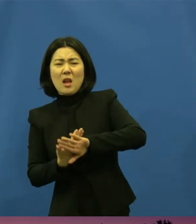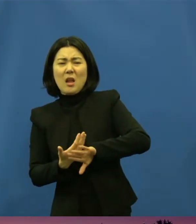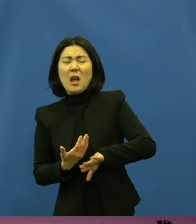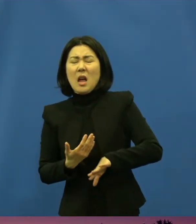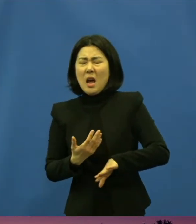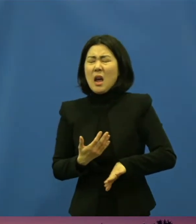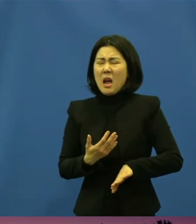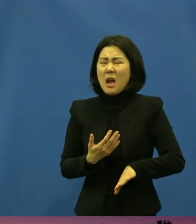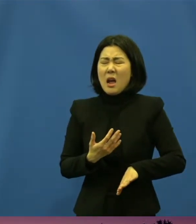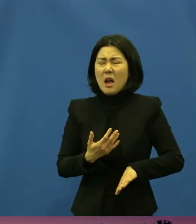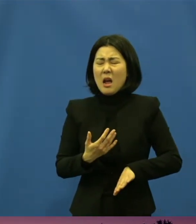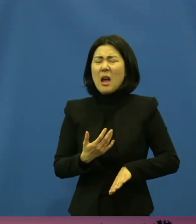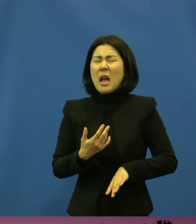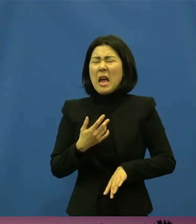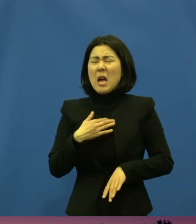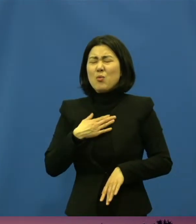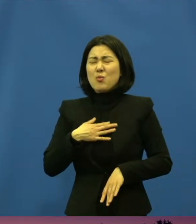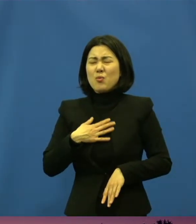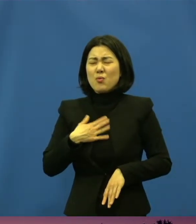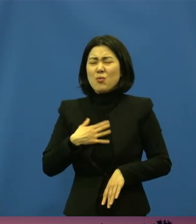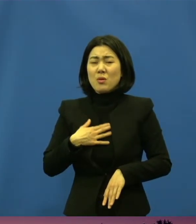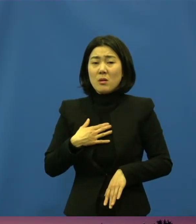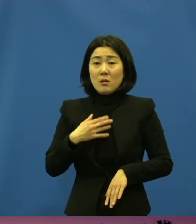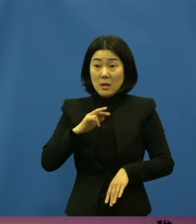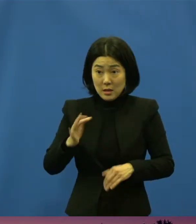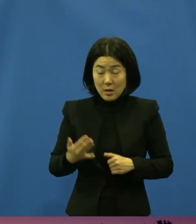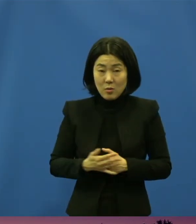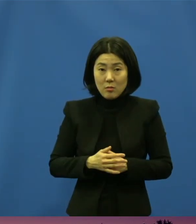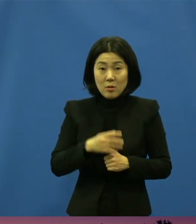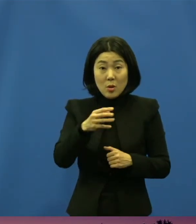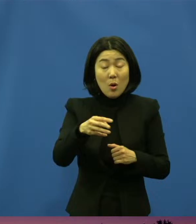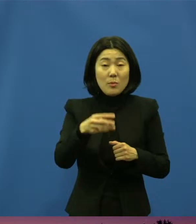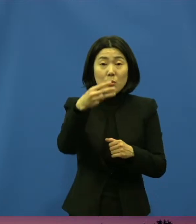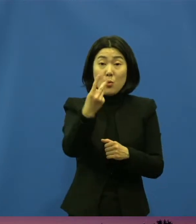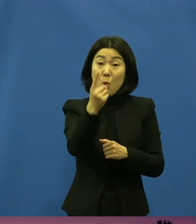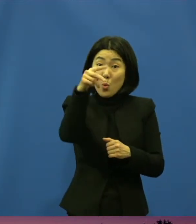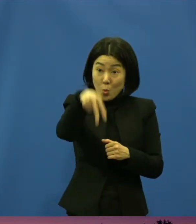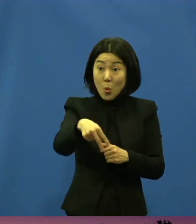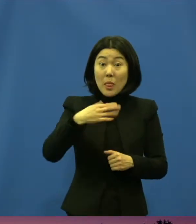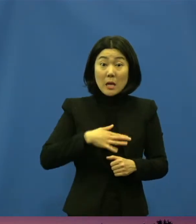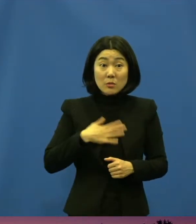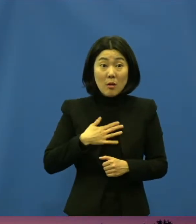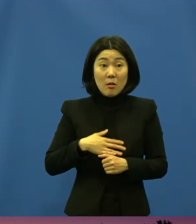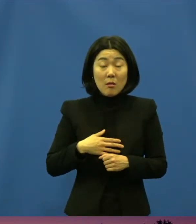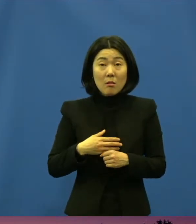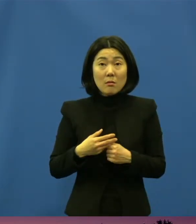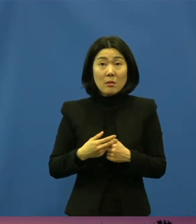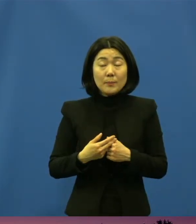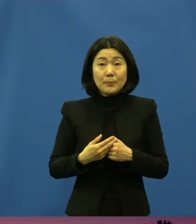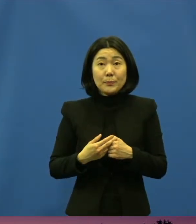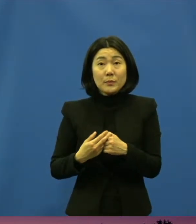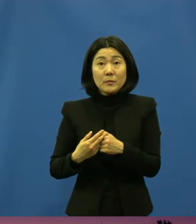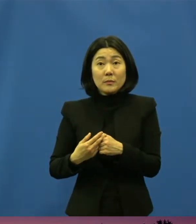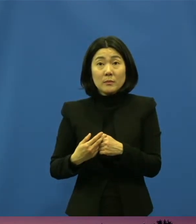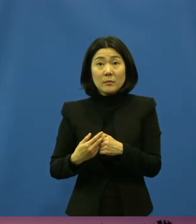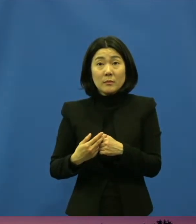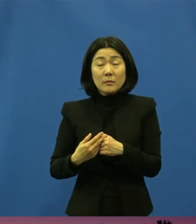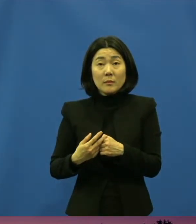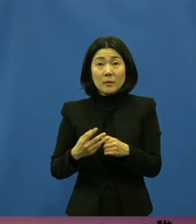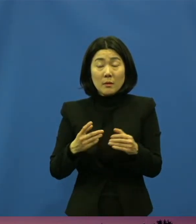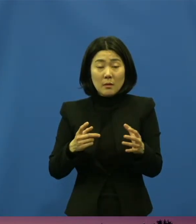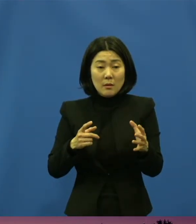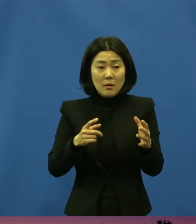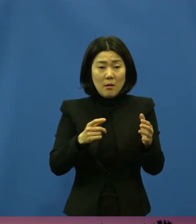창세기를 보면 그 동성애가 가득한 그 땅의 문화에 그들이